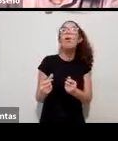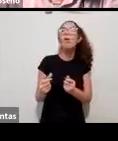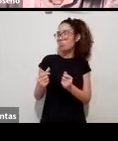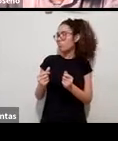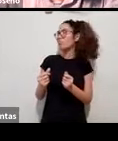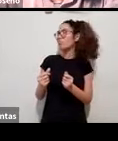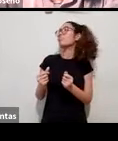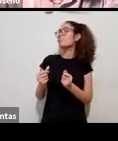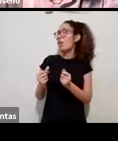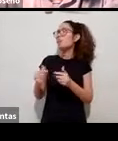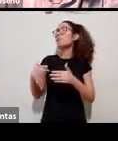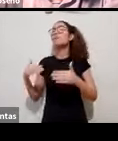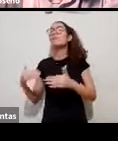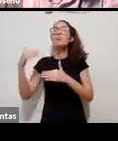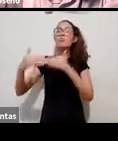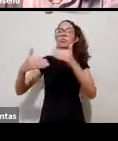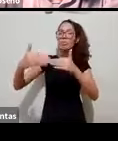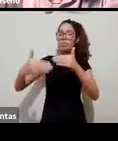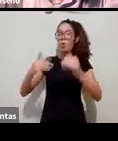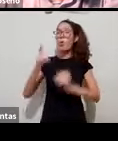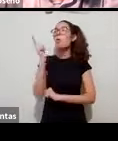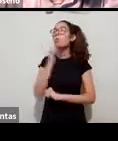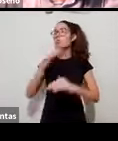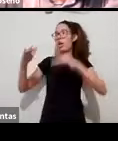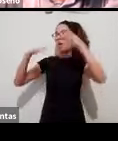direito à saúde e da sociedade.